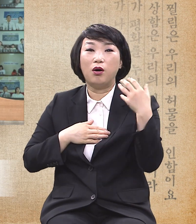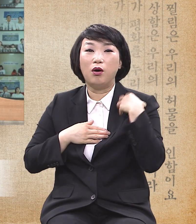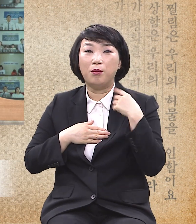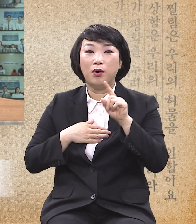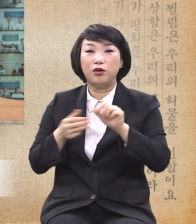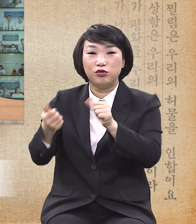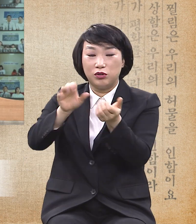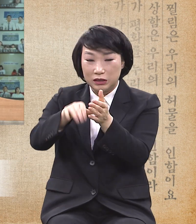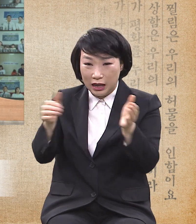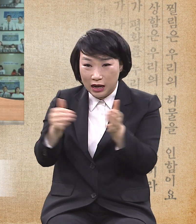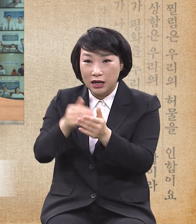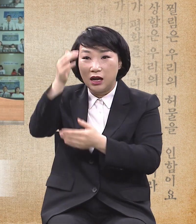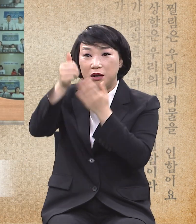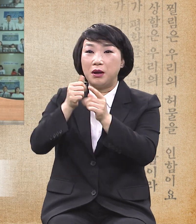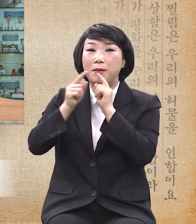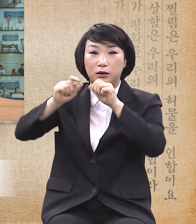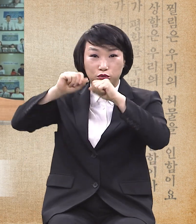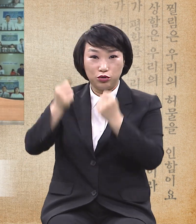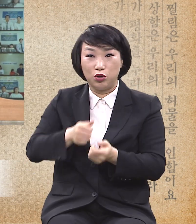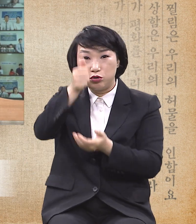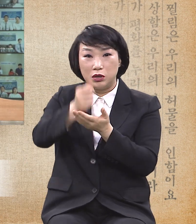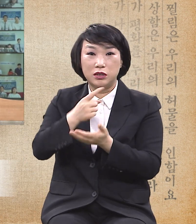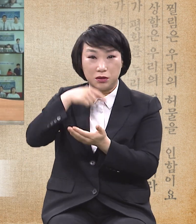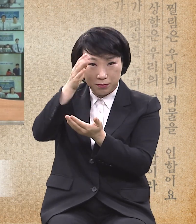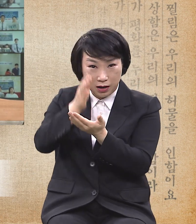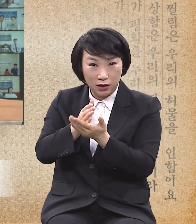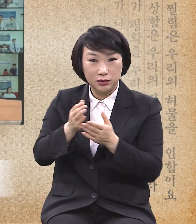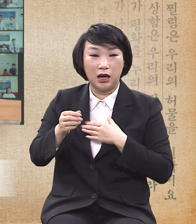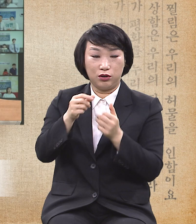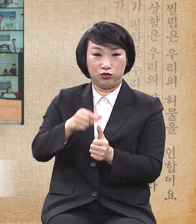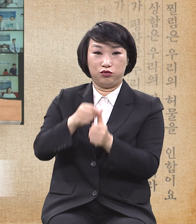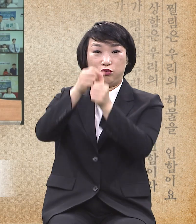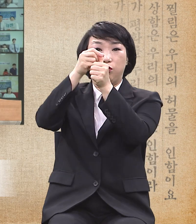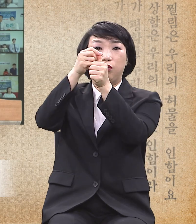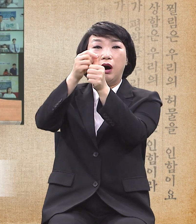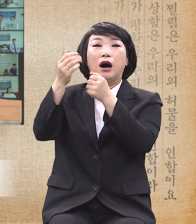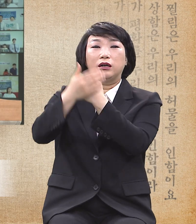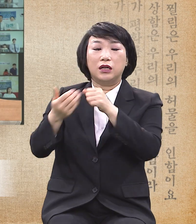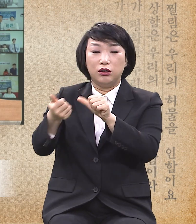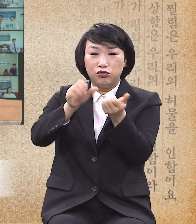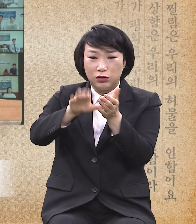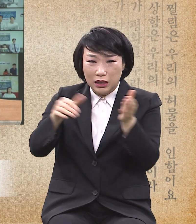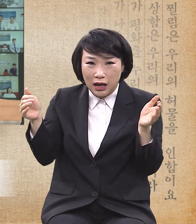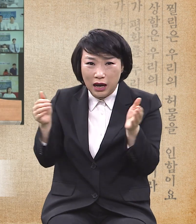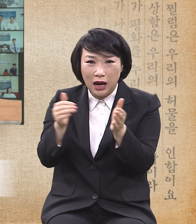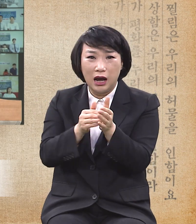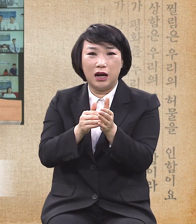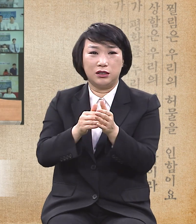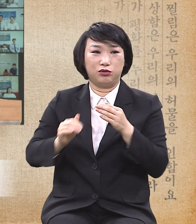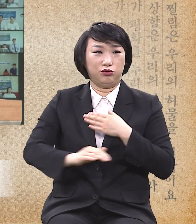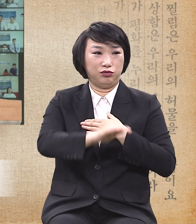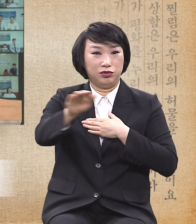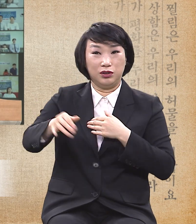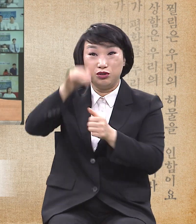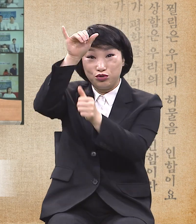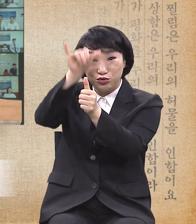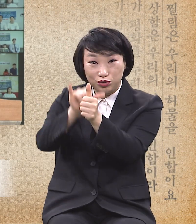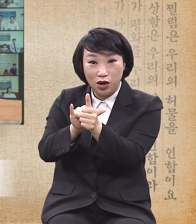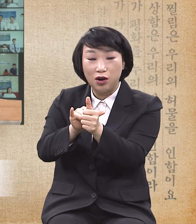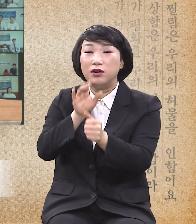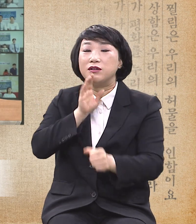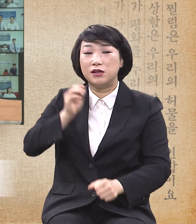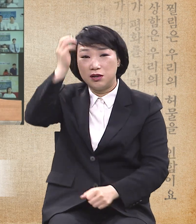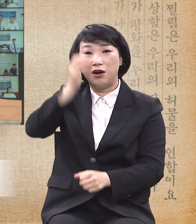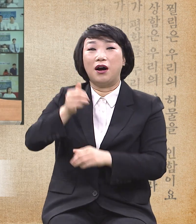순종하며 죄를 범치 말아야 하고, 그리고 나를 구원하신 은혜를 죽기까지 우리는 충성으로